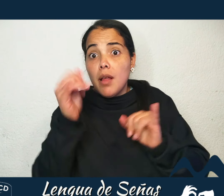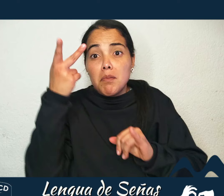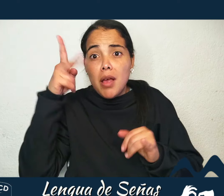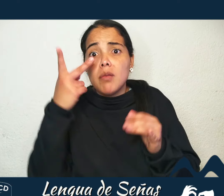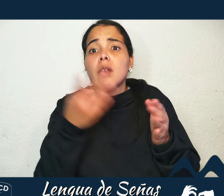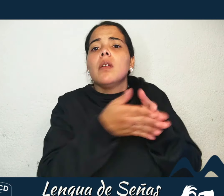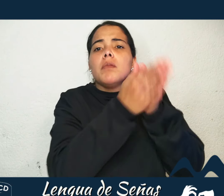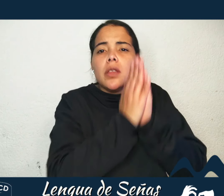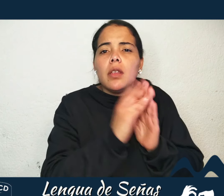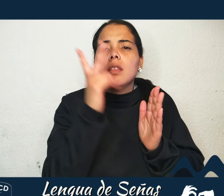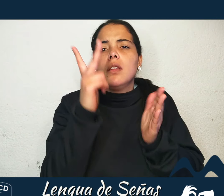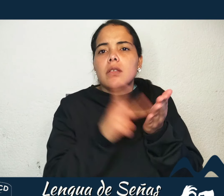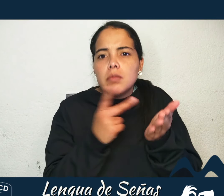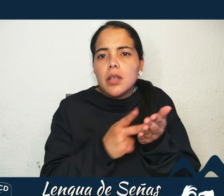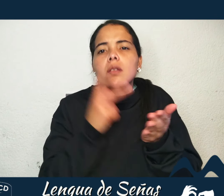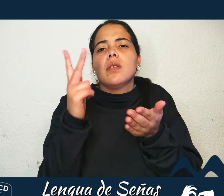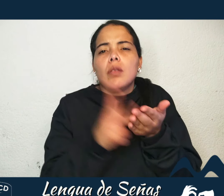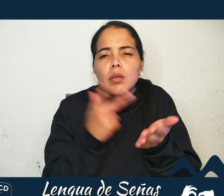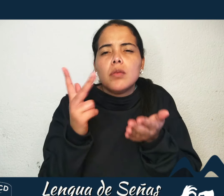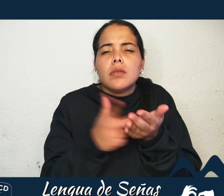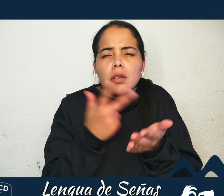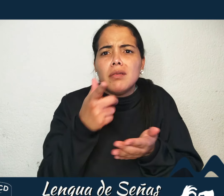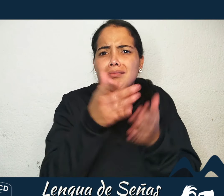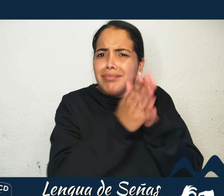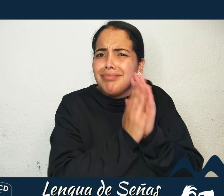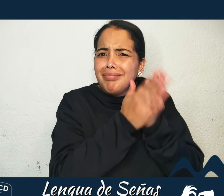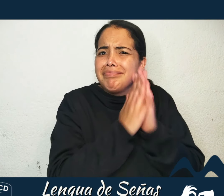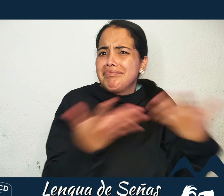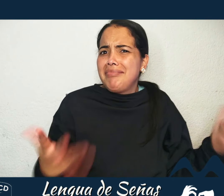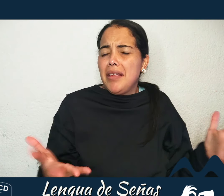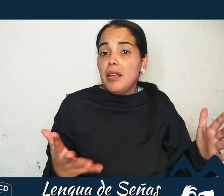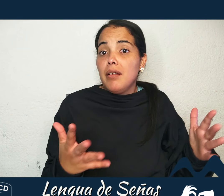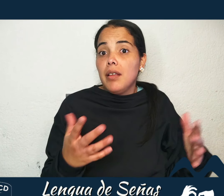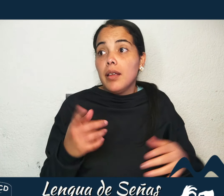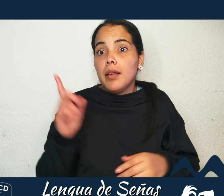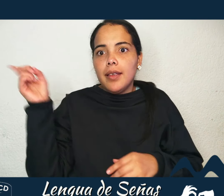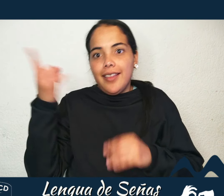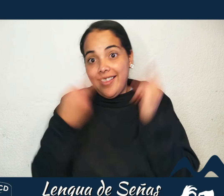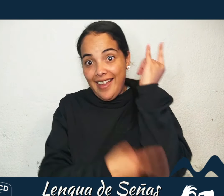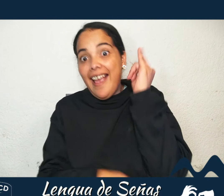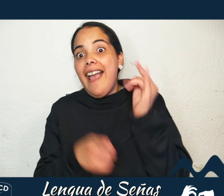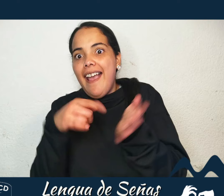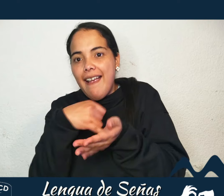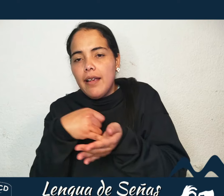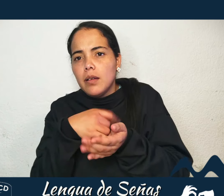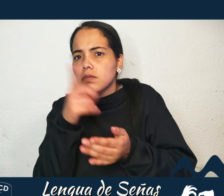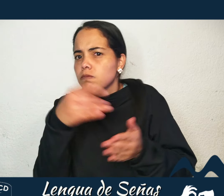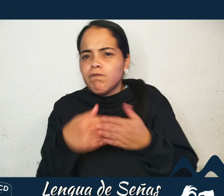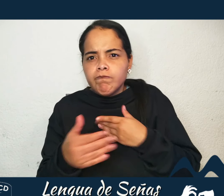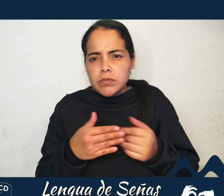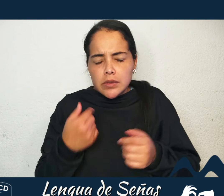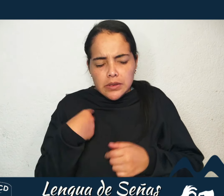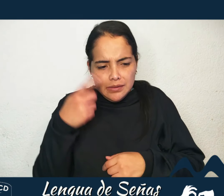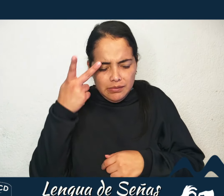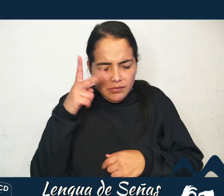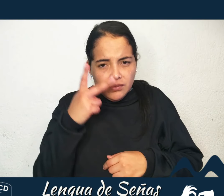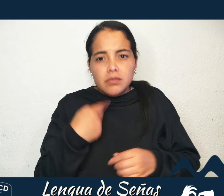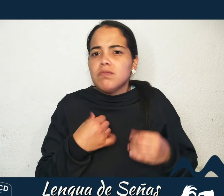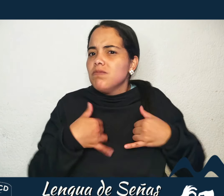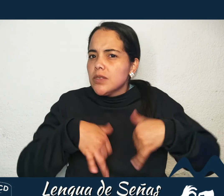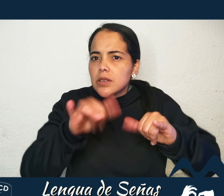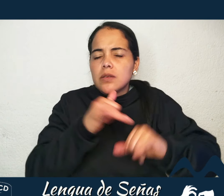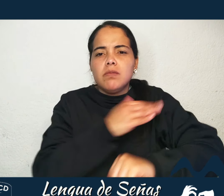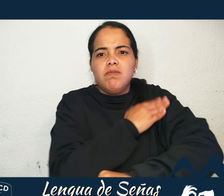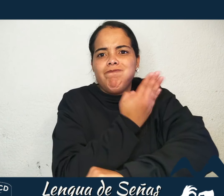Dios, Dios le explicó que no le iba a quitar, que más bien Él quería que experimentara su poder para que en eso